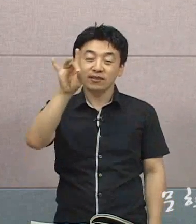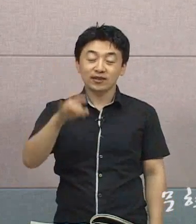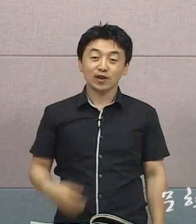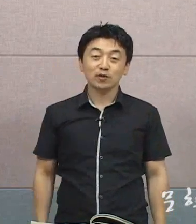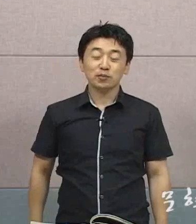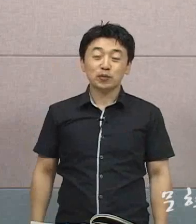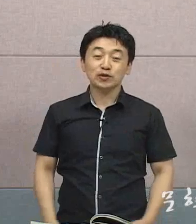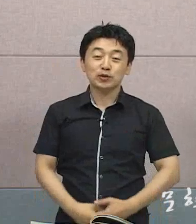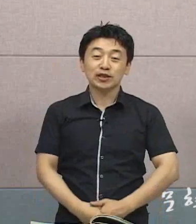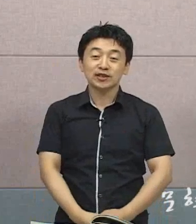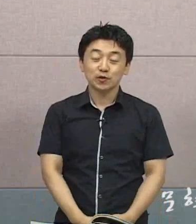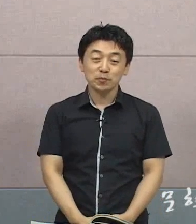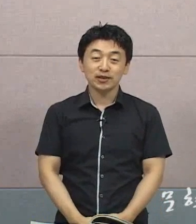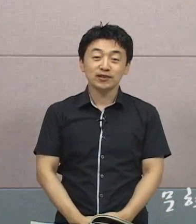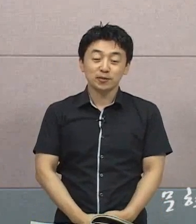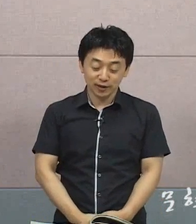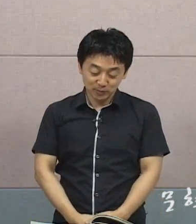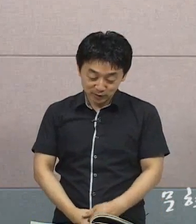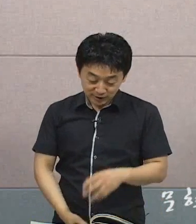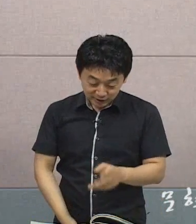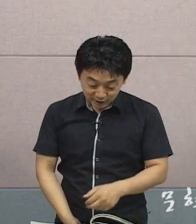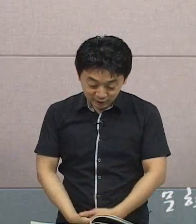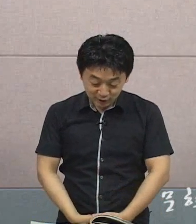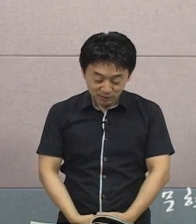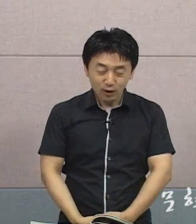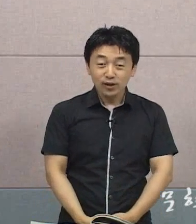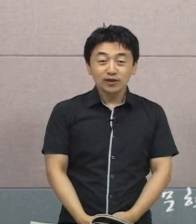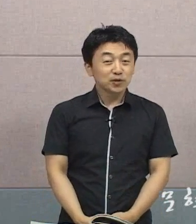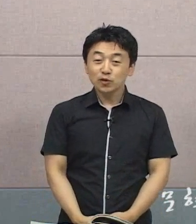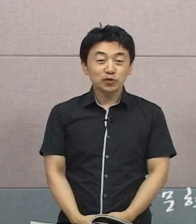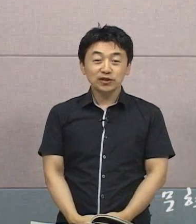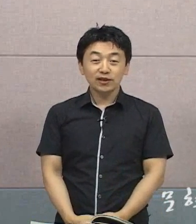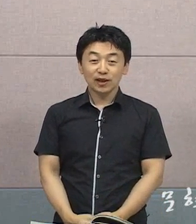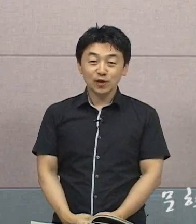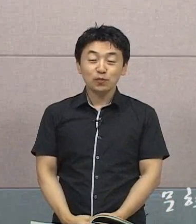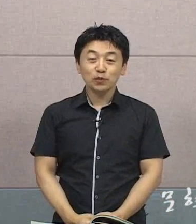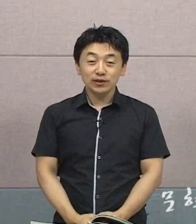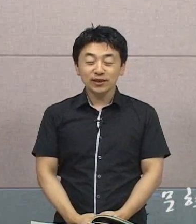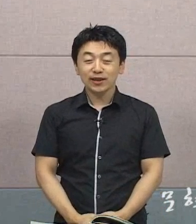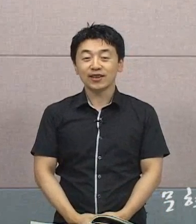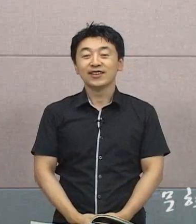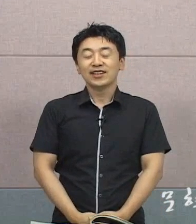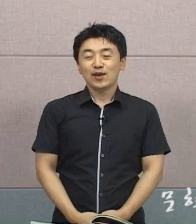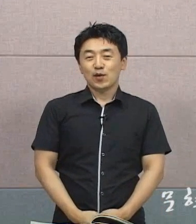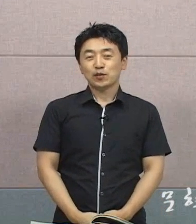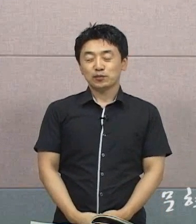나 처음이면 무슨 얘기죠? 조금만 센스를 발휘하시면 책에 있는 것처럼, 금시초문인데? 나 처음 보는데? 예,